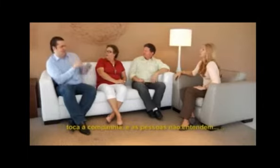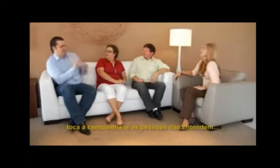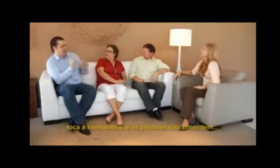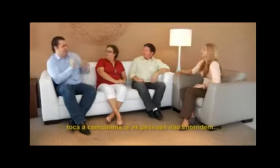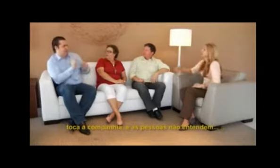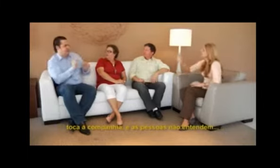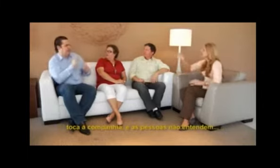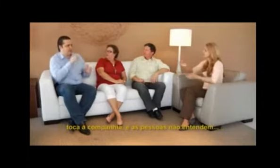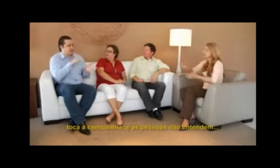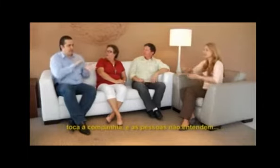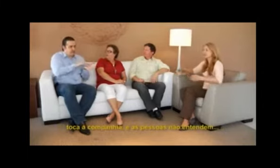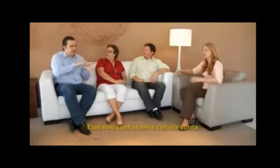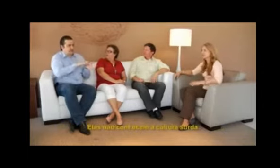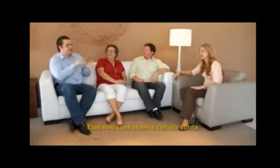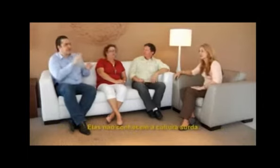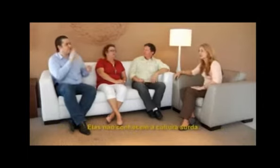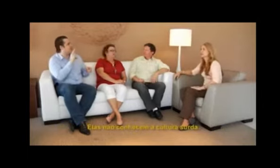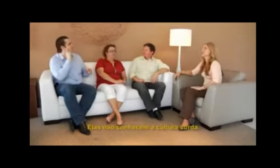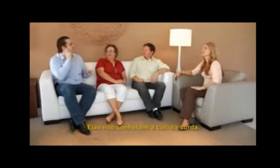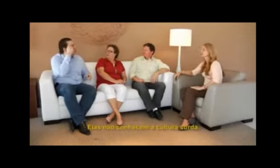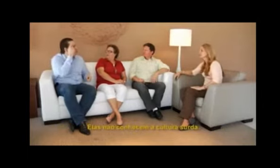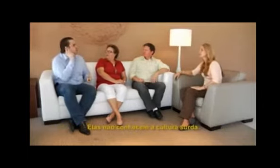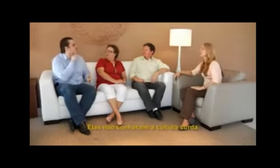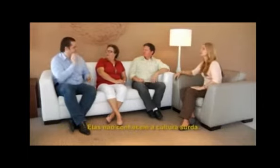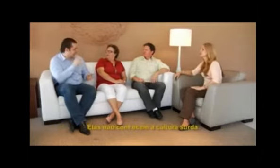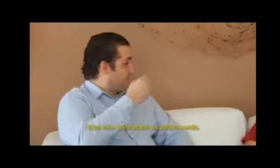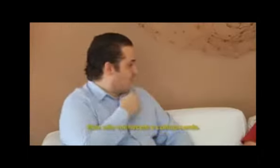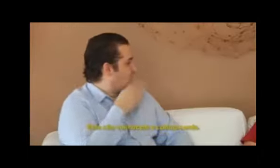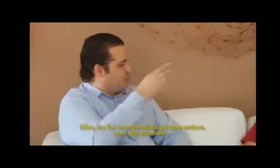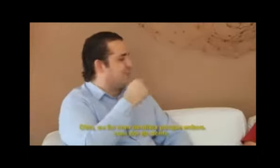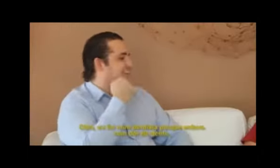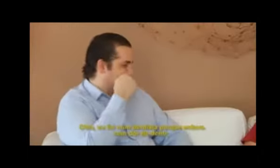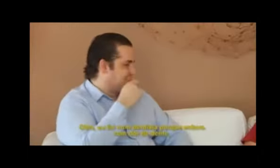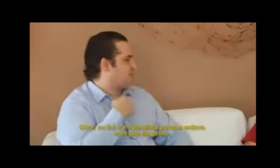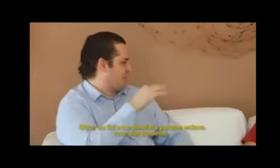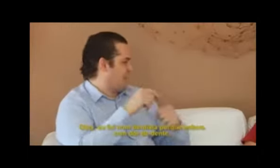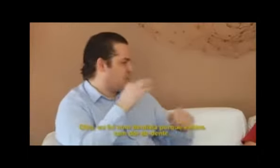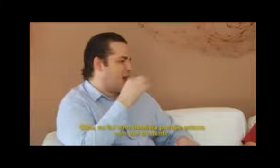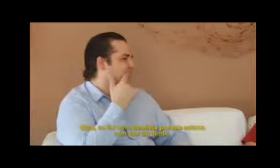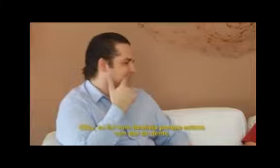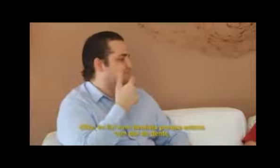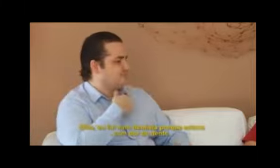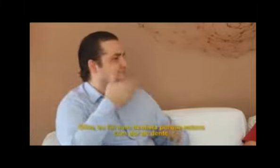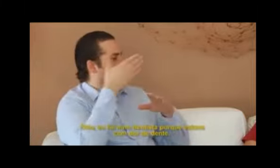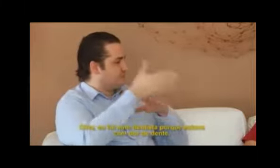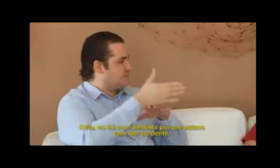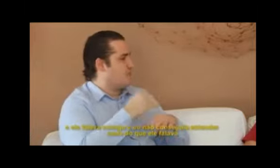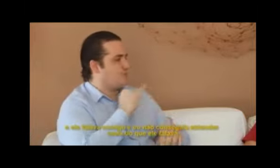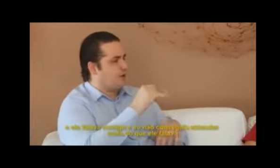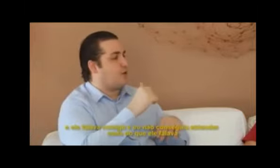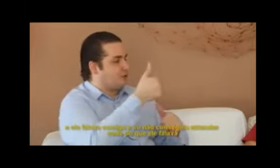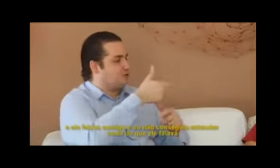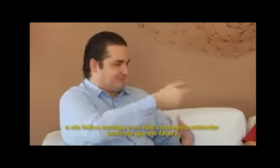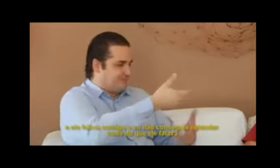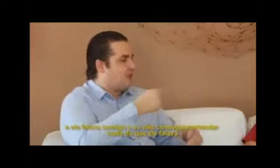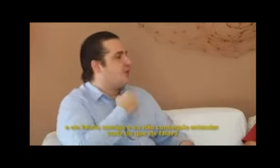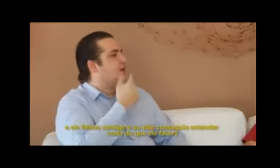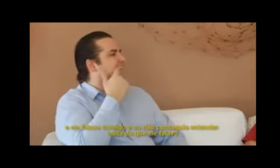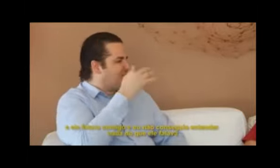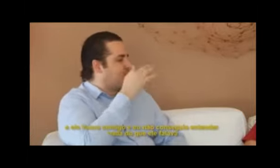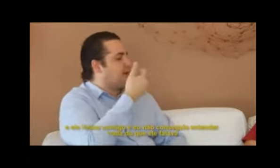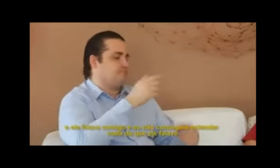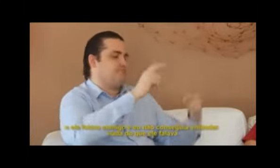a campainha, as pessoas não entendem, elas não conhecem a cultura surda. Olha, eu fui em um dentista com dor de dente e ele falava